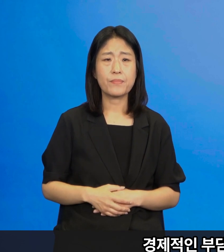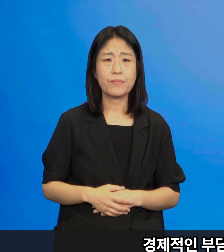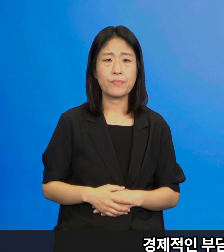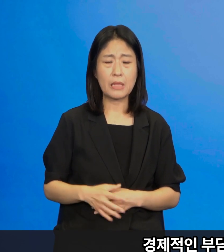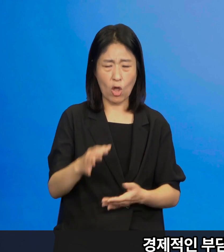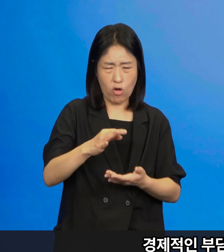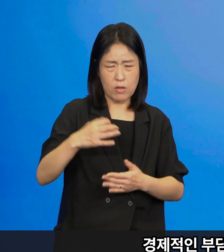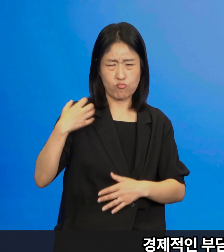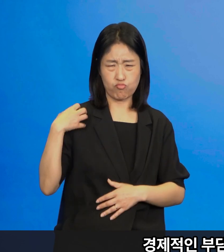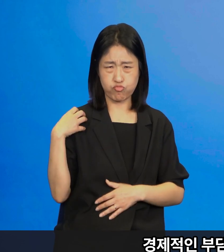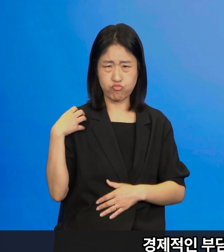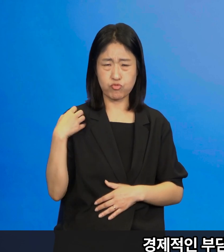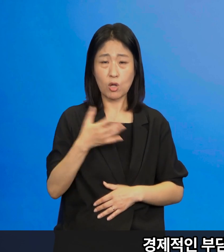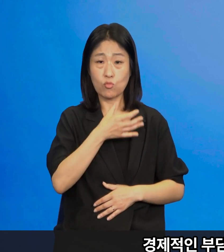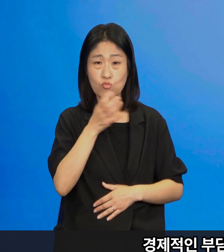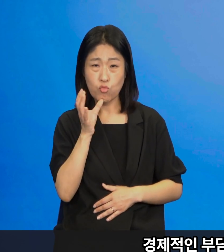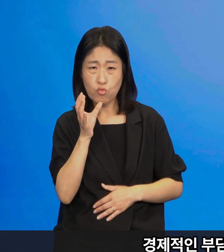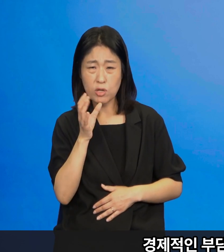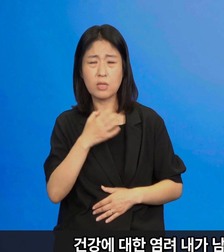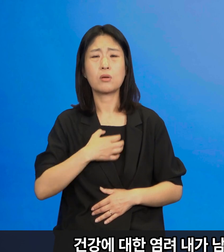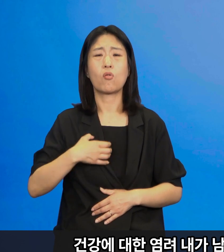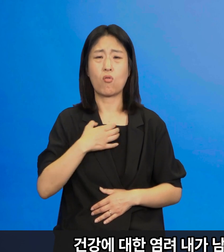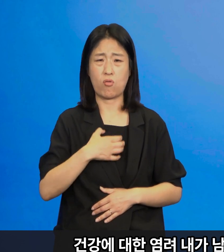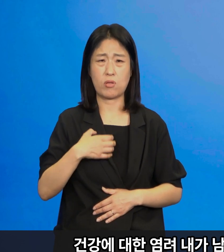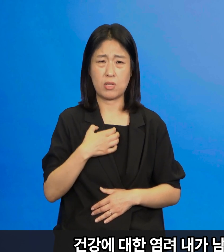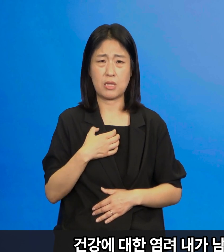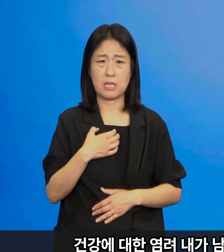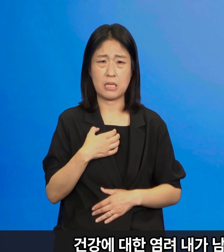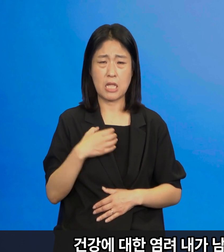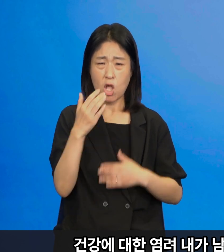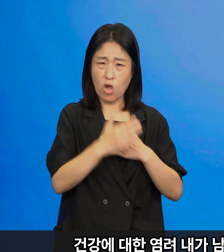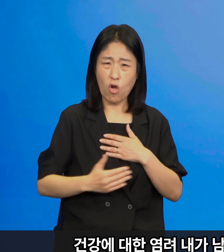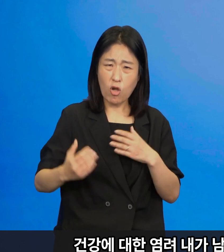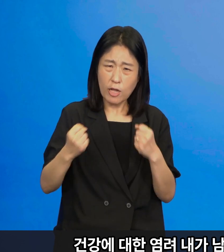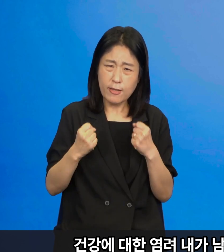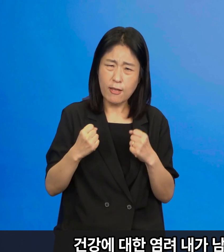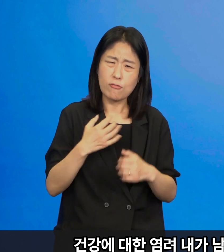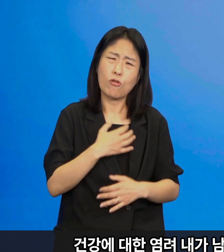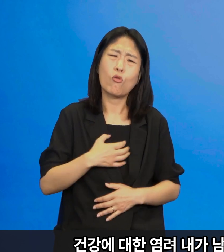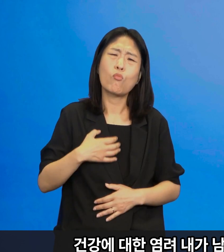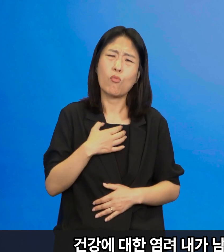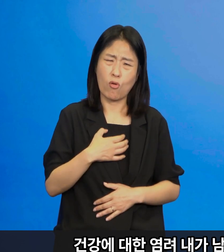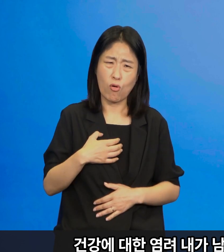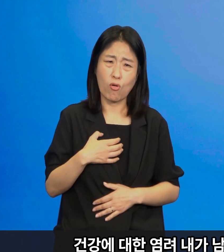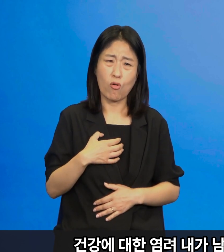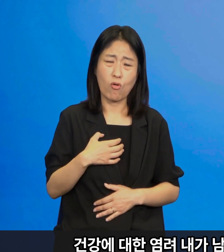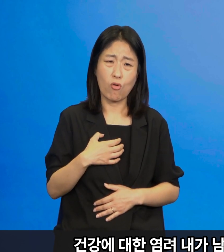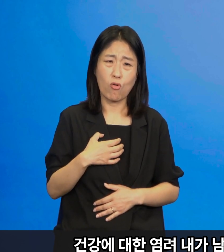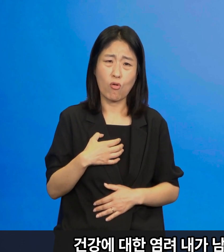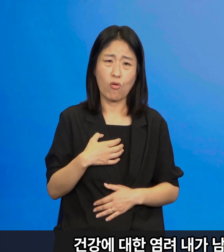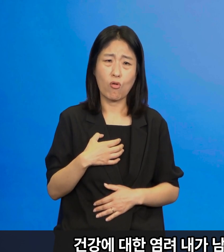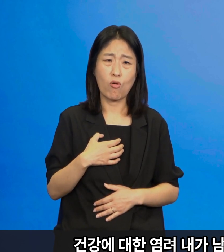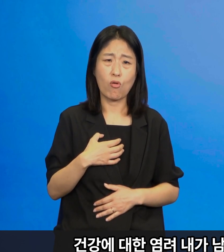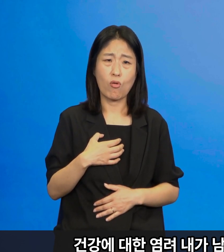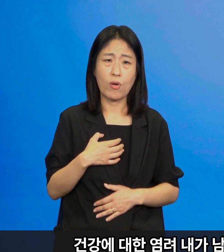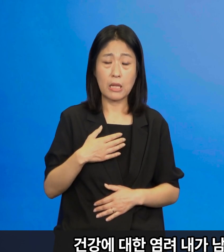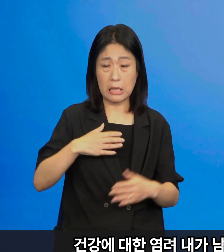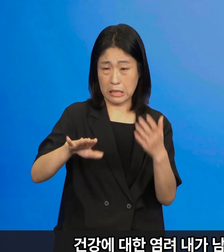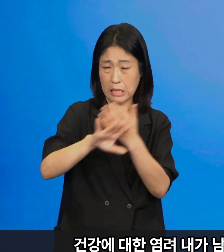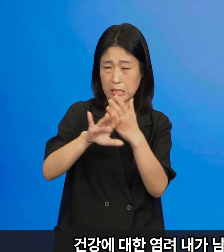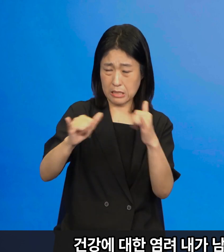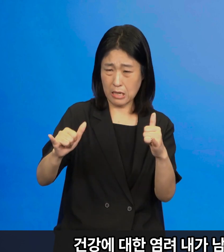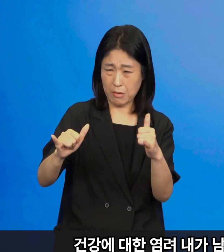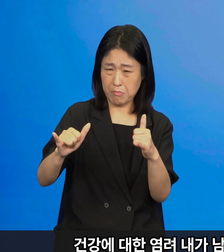경제적인 부담, 노후에 대한 걱정, 건강에 대한 염려, 내가 남에게 폐나 안